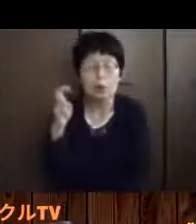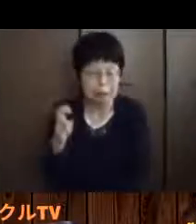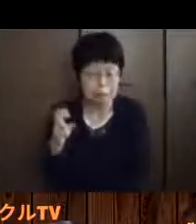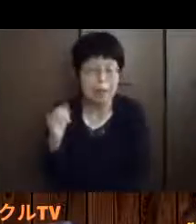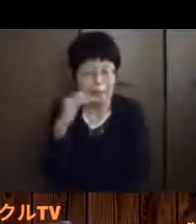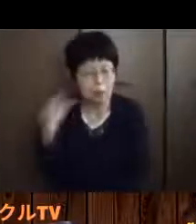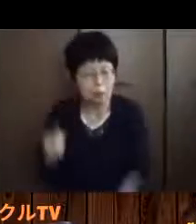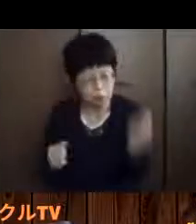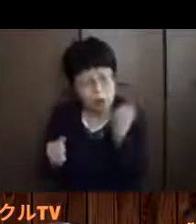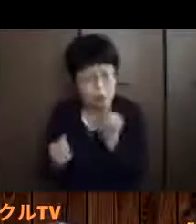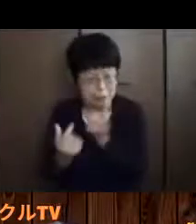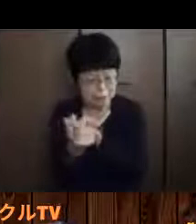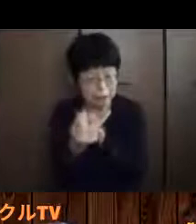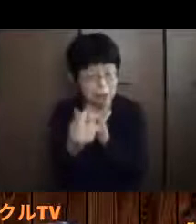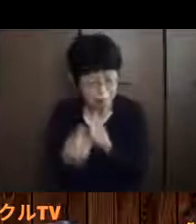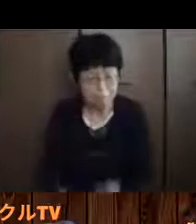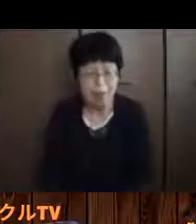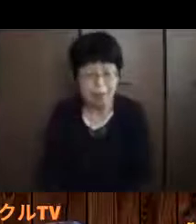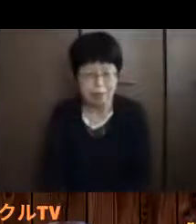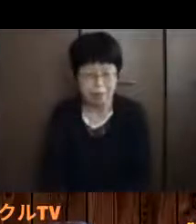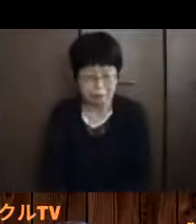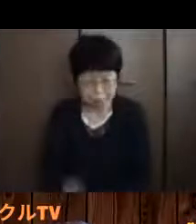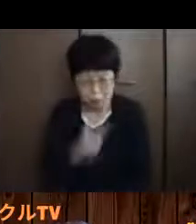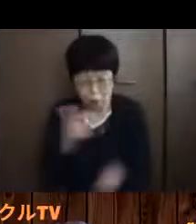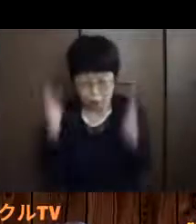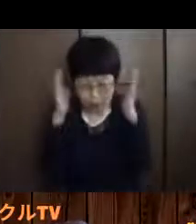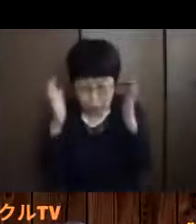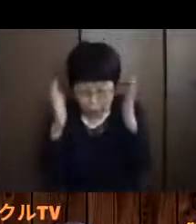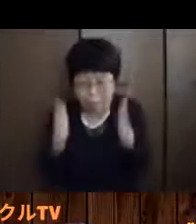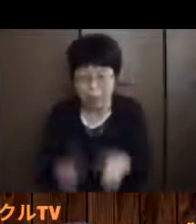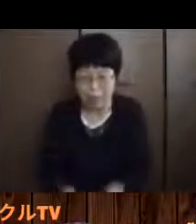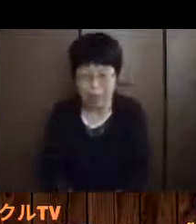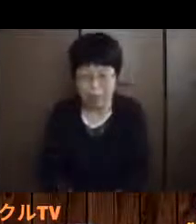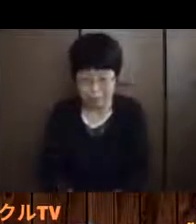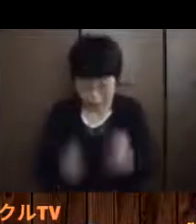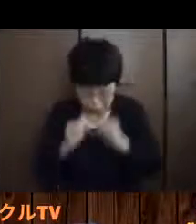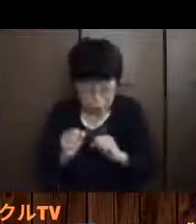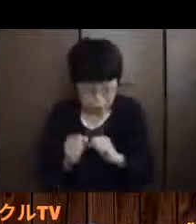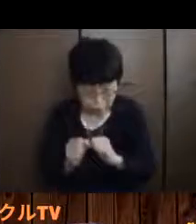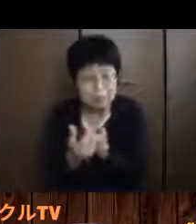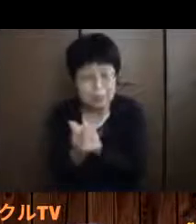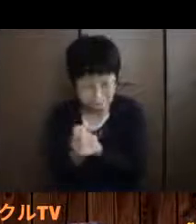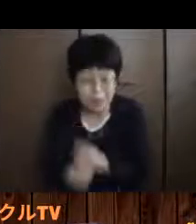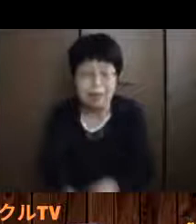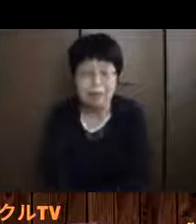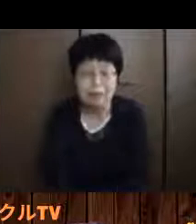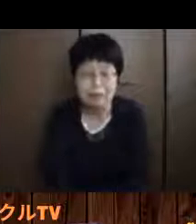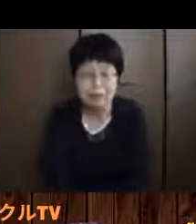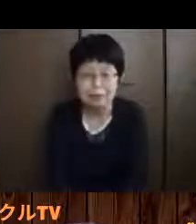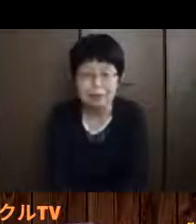じゃあかなり熱心にされてる方。 相当熱心にやった。 そうなんですね。 私の画面が映ら